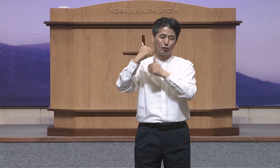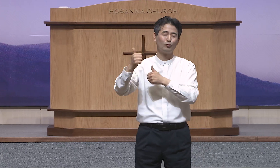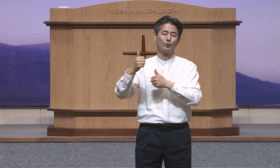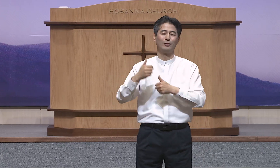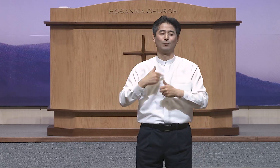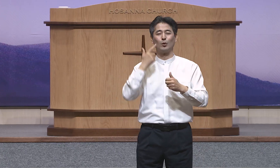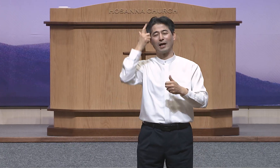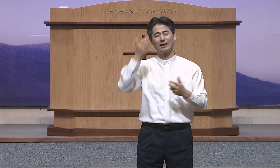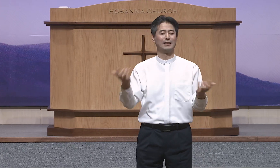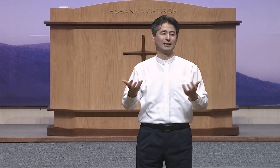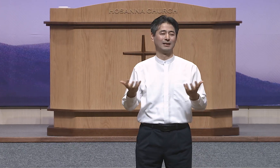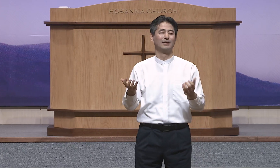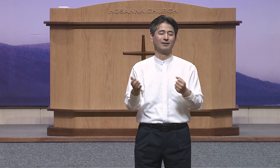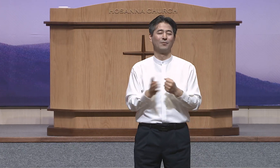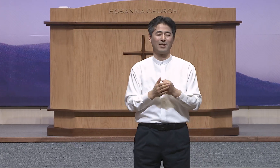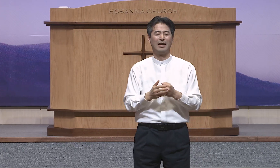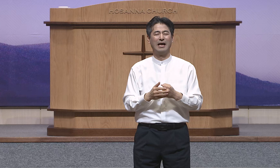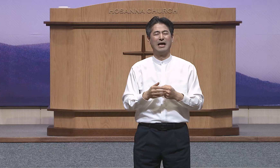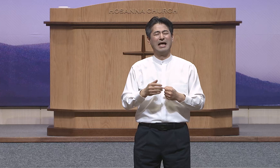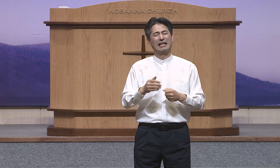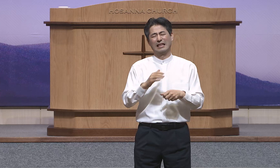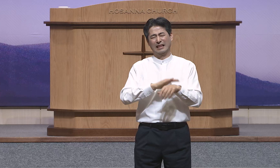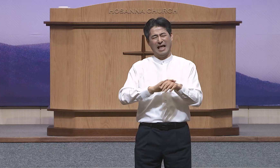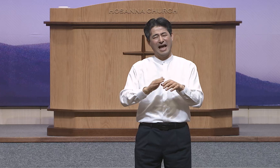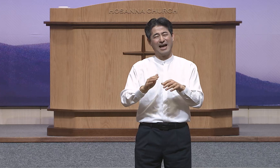예수님께서 저를 부르셨고 저를 목사로